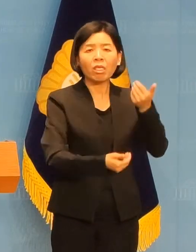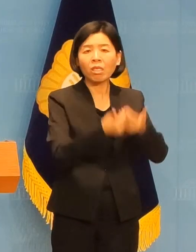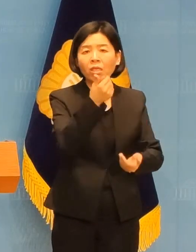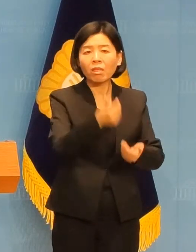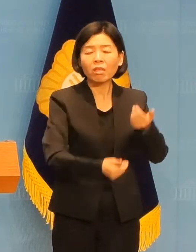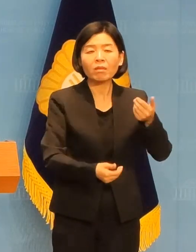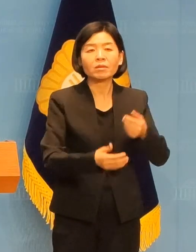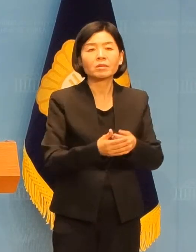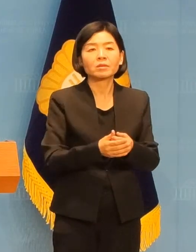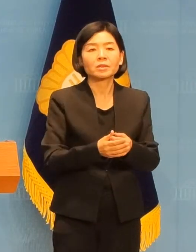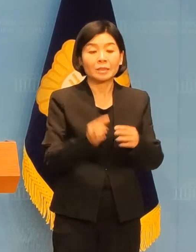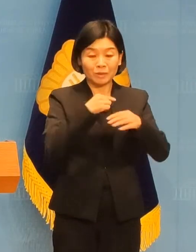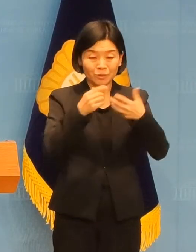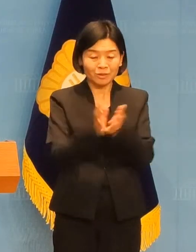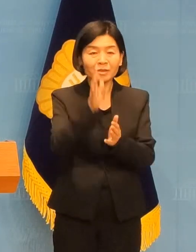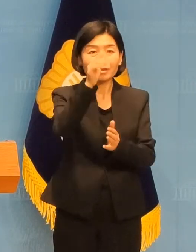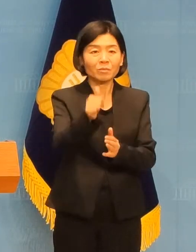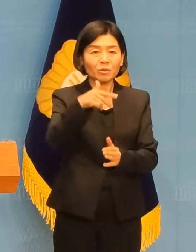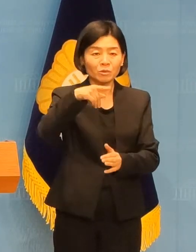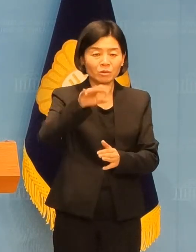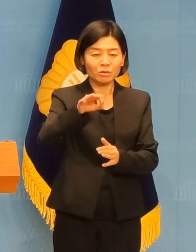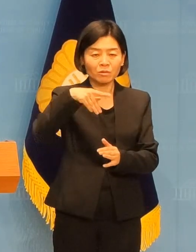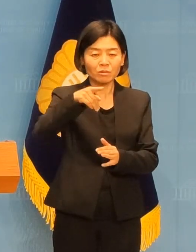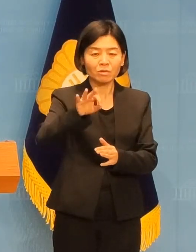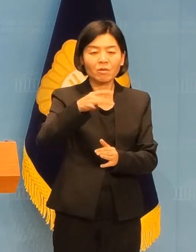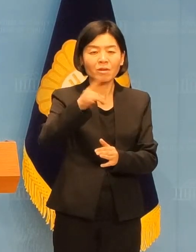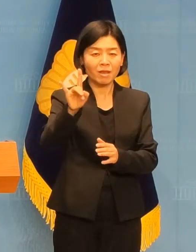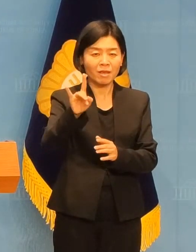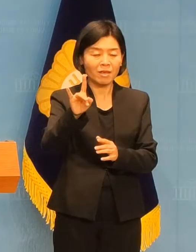정청래 더불어민주당 대표가 지적했듯이